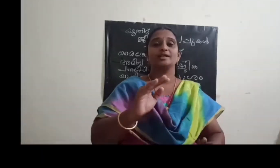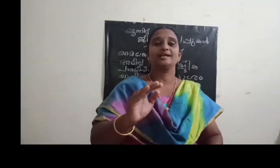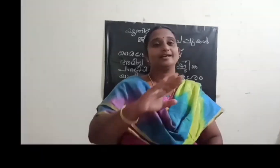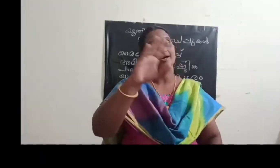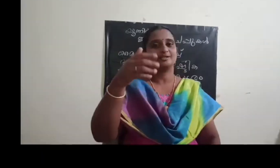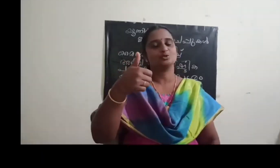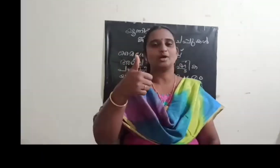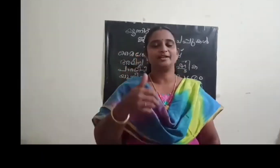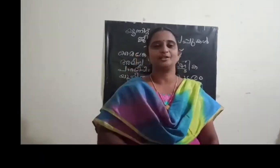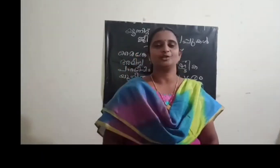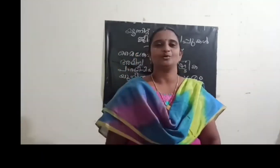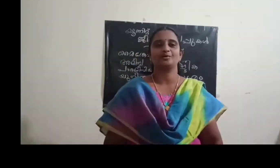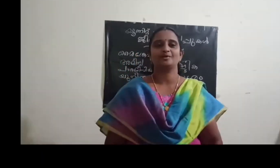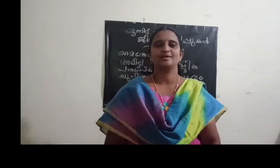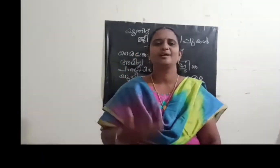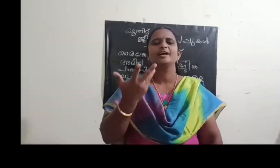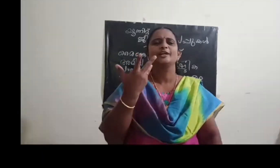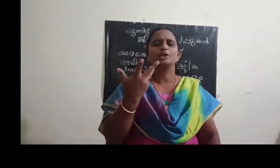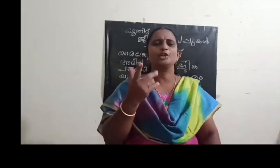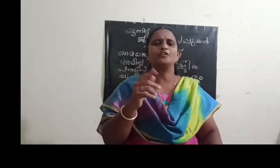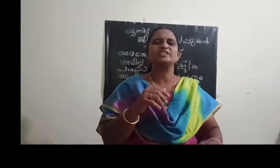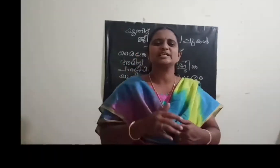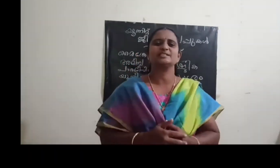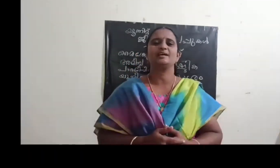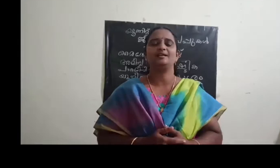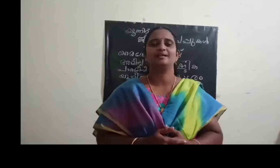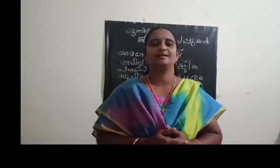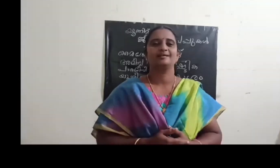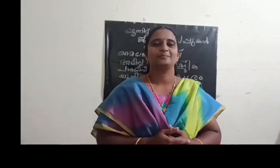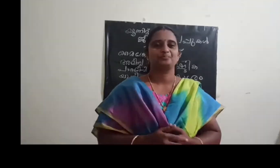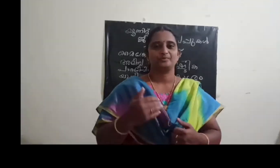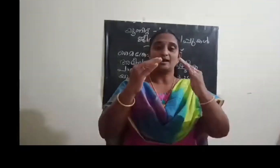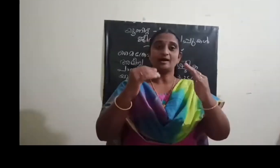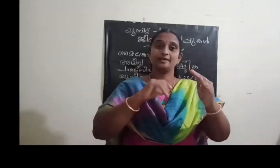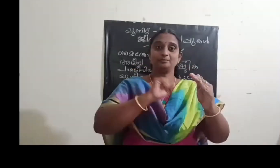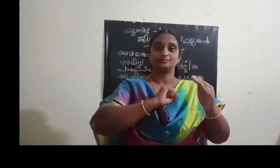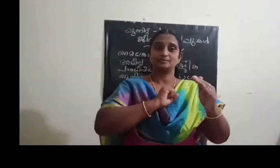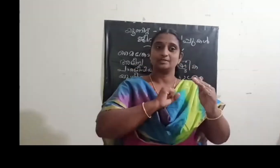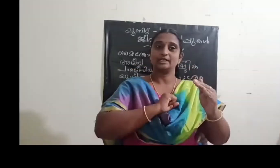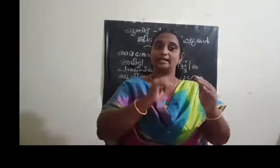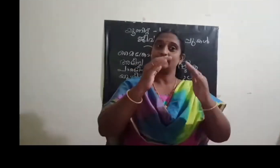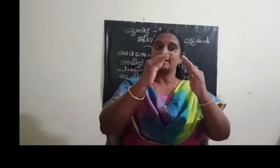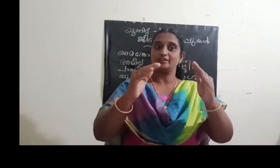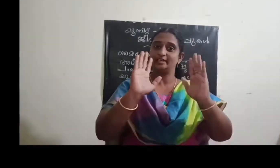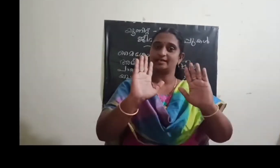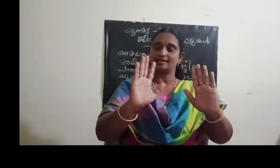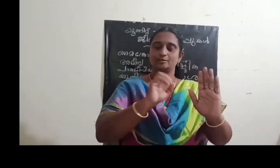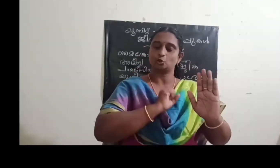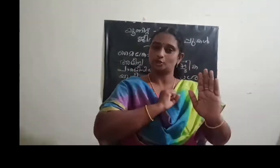കുട്ടികളെ, എല്ലാവരും സുഖമായിട്ടിരിക്കുന്നോ? എന്തൊക്കെയുണ്ട് വിശേഷങ്ങൾ? എല്ലാവരും നിങ്ങളുടെ എല്ലാം വീടുകളിലാണ്, സ്വന്തം